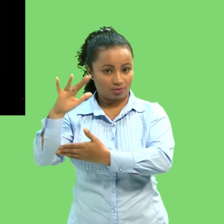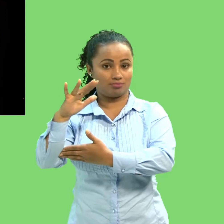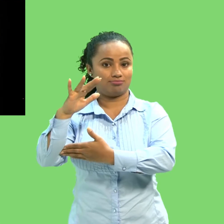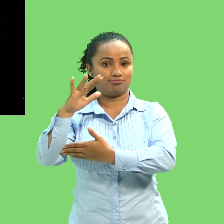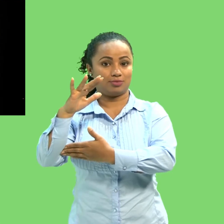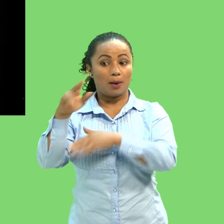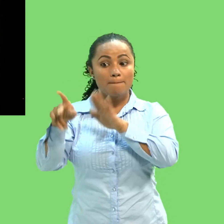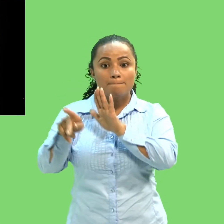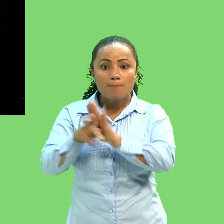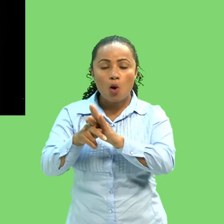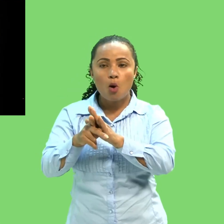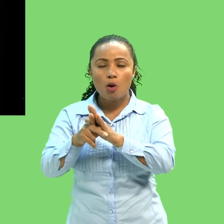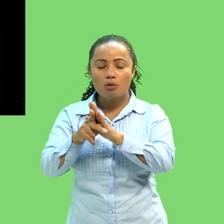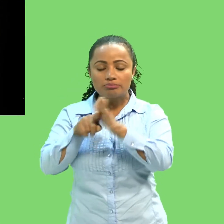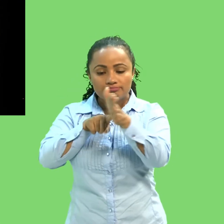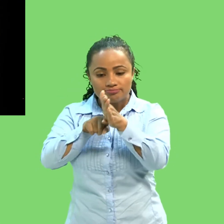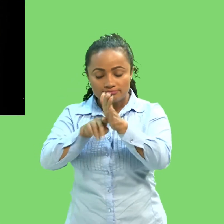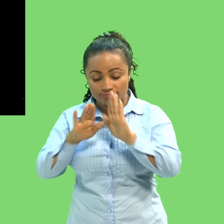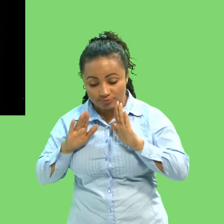sobre a língua.